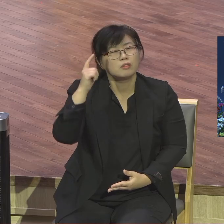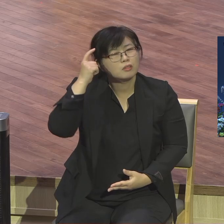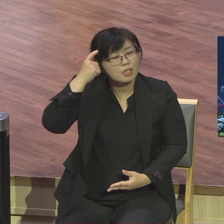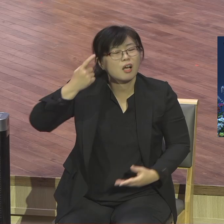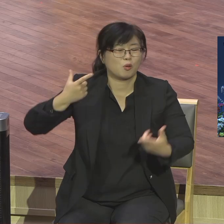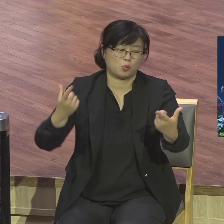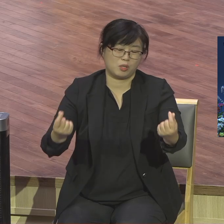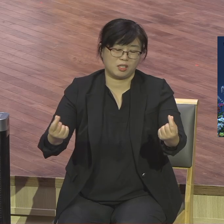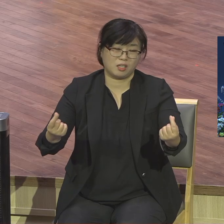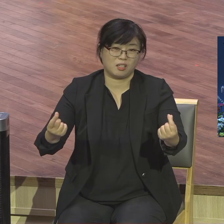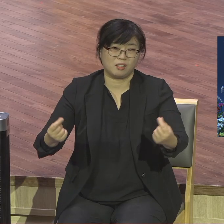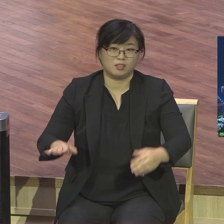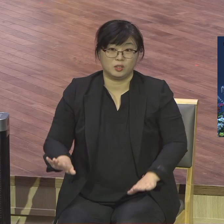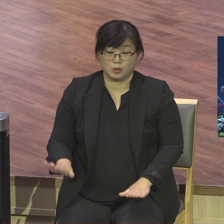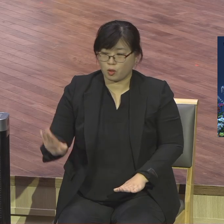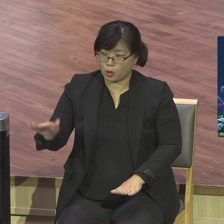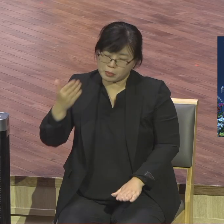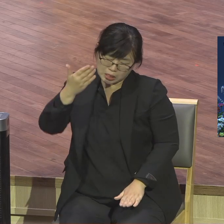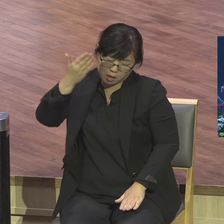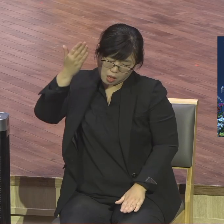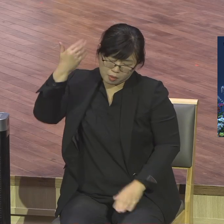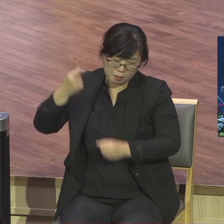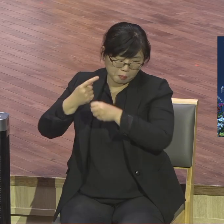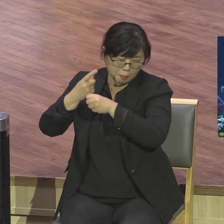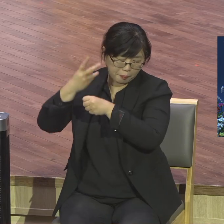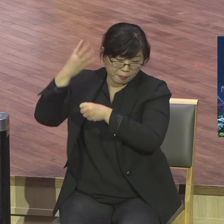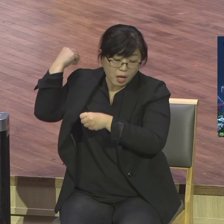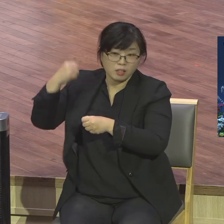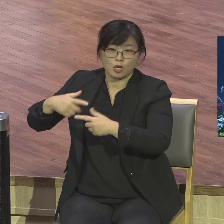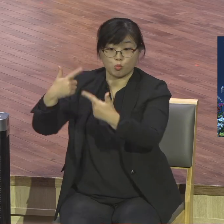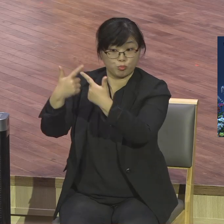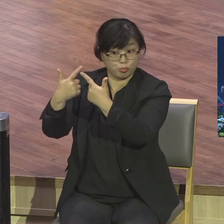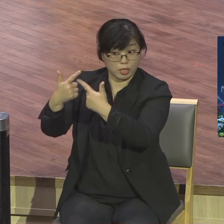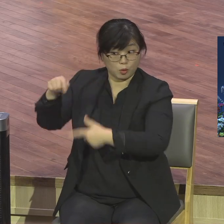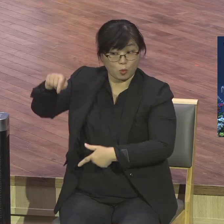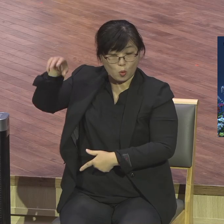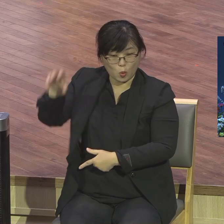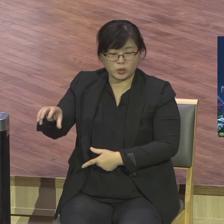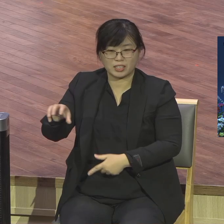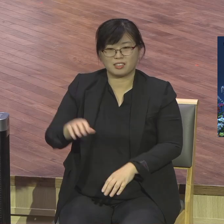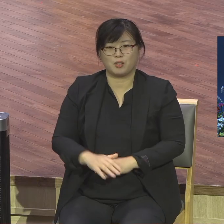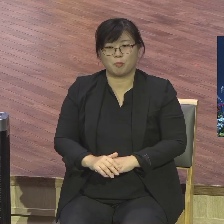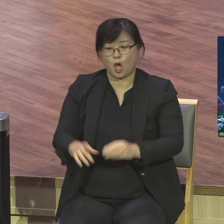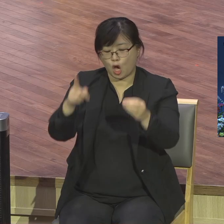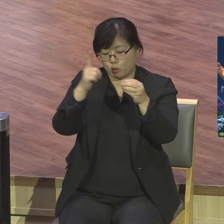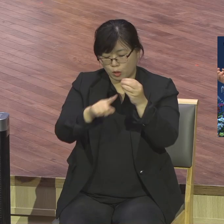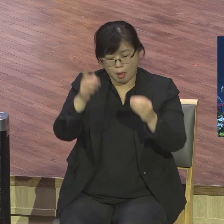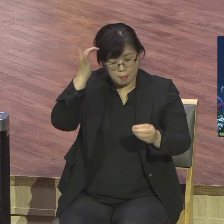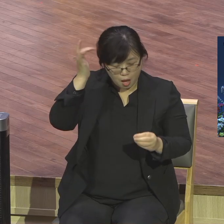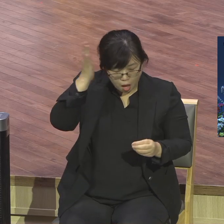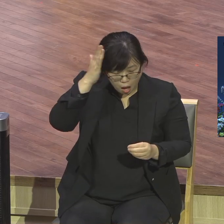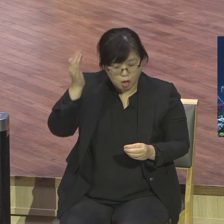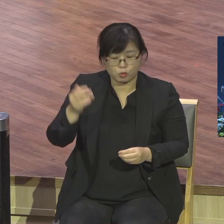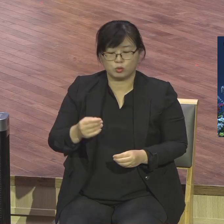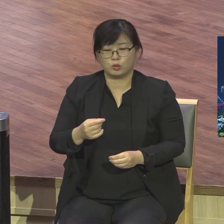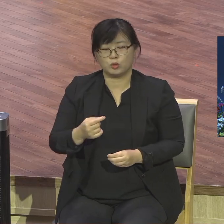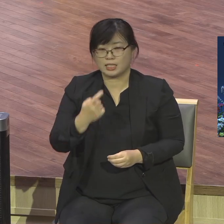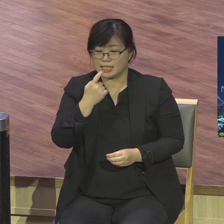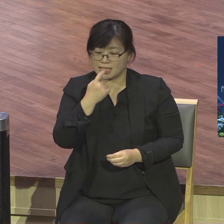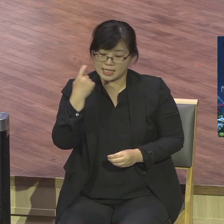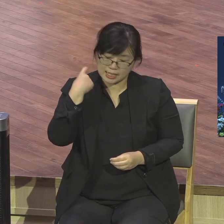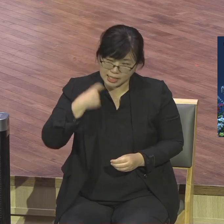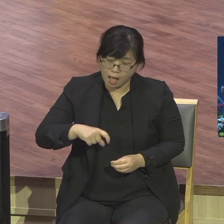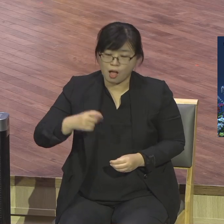그래서 부산에서 WCC 대회가 있었잖아요. 불교, 천주교, 중선임, 온갖